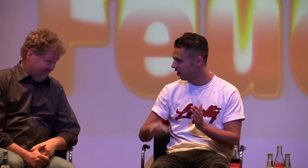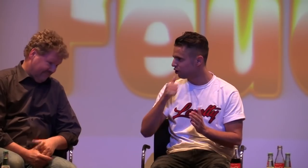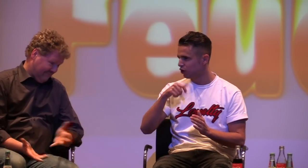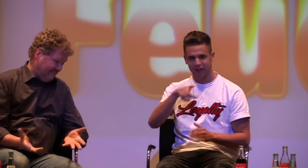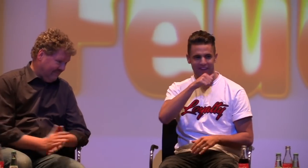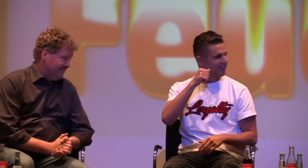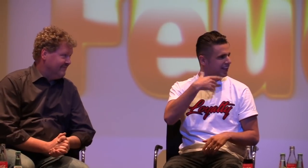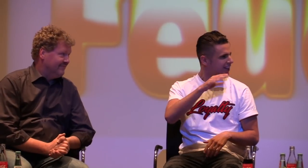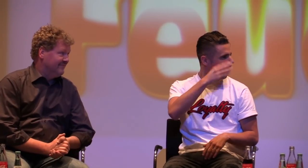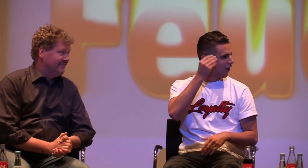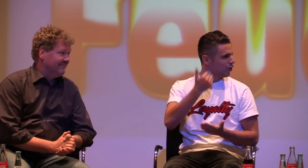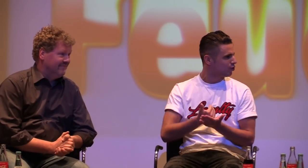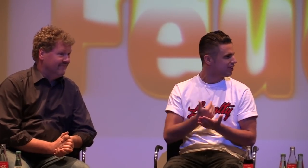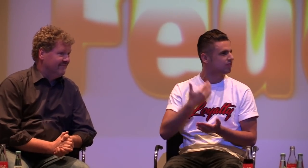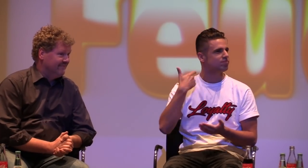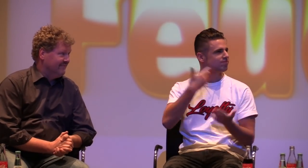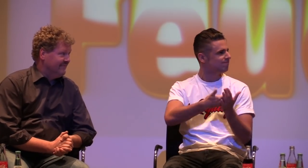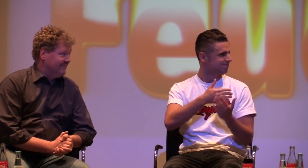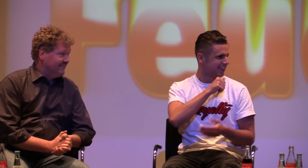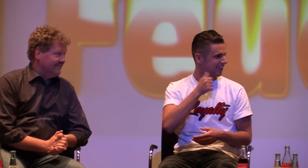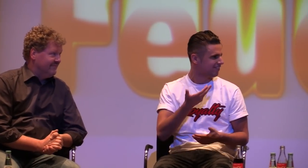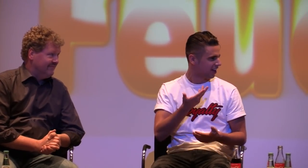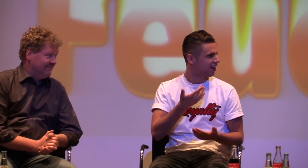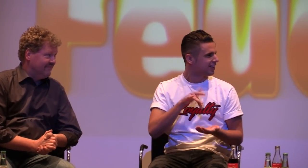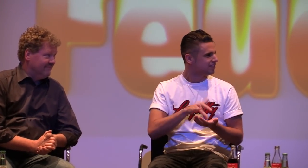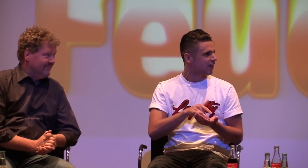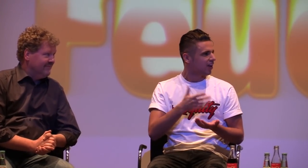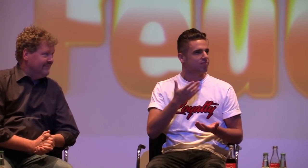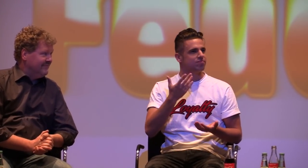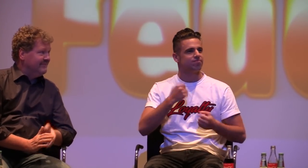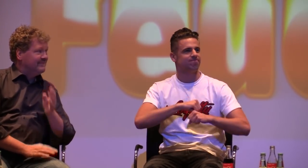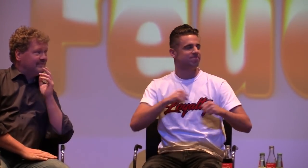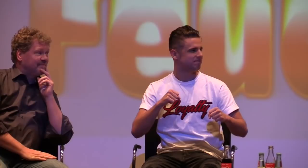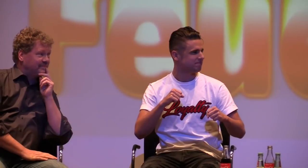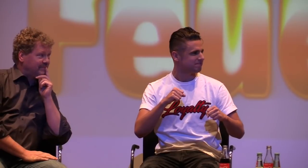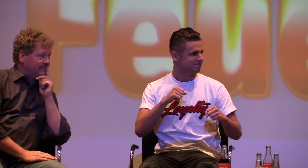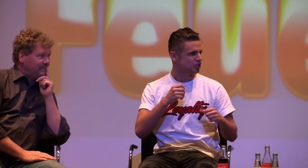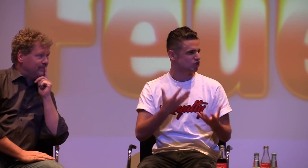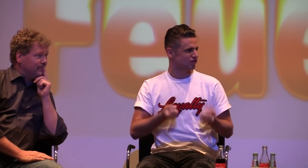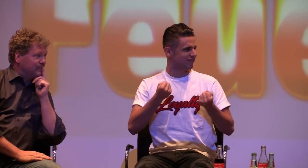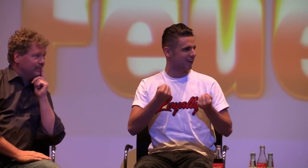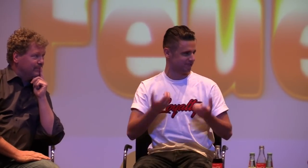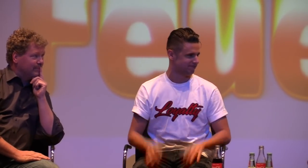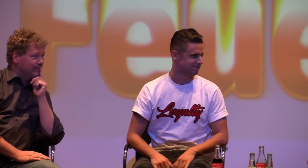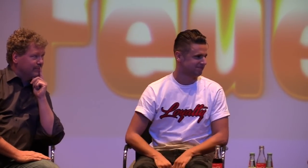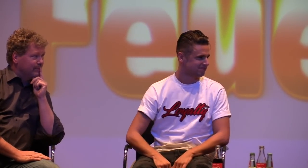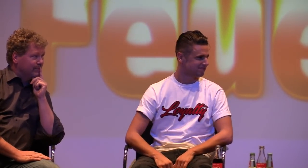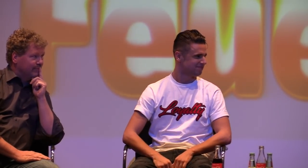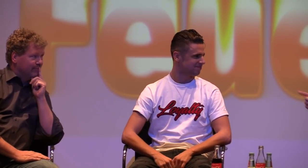selbst. Natürlich fehlt auch da die Erfahrung. Natürlich, weil sie eben jung sind, haben sie nicht so viel Erfahrung und trauen sich dann auch nicht so